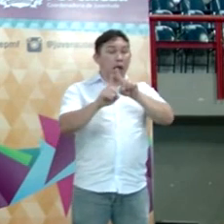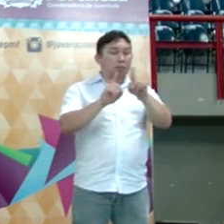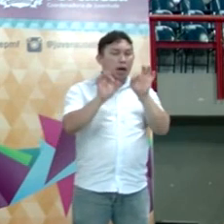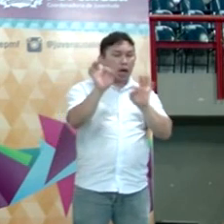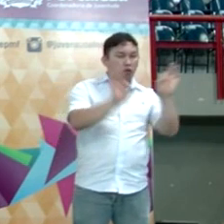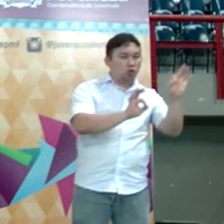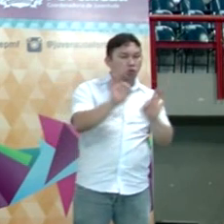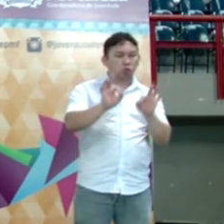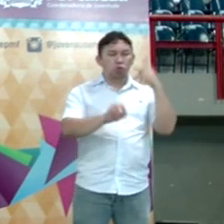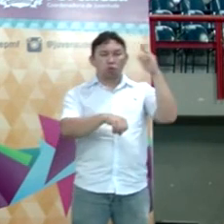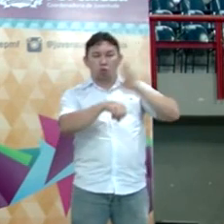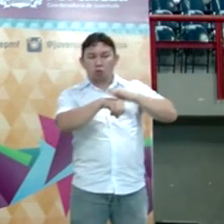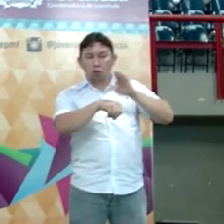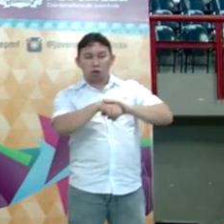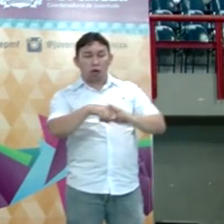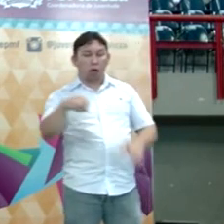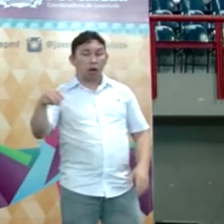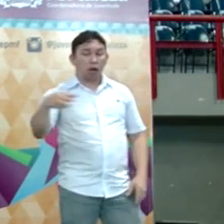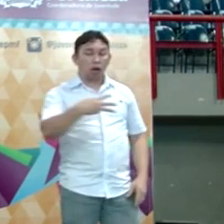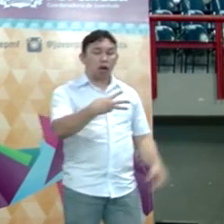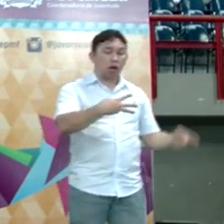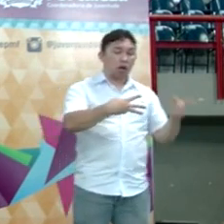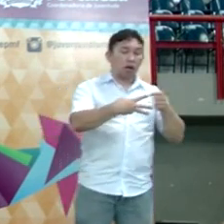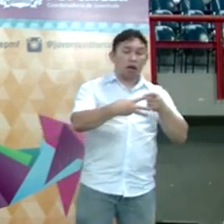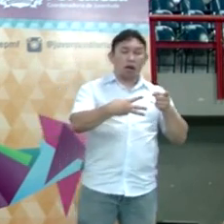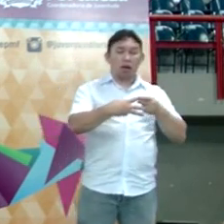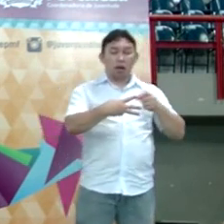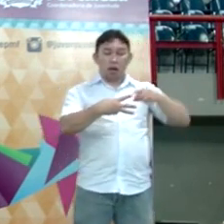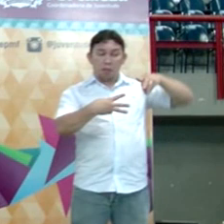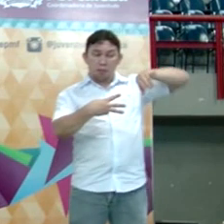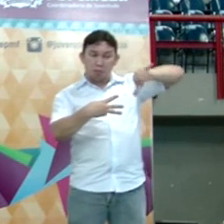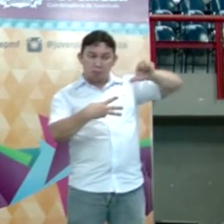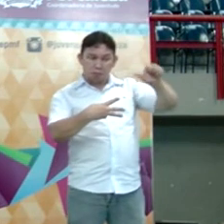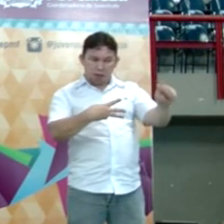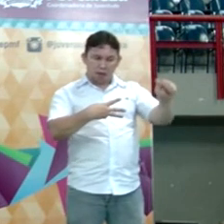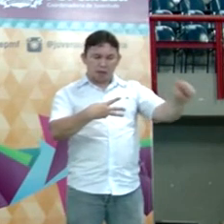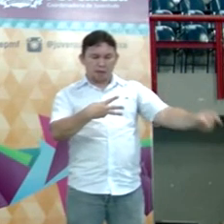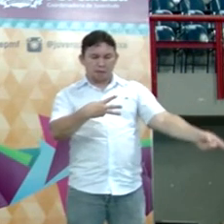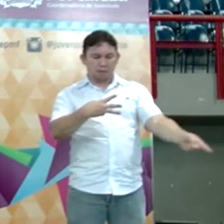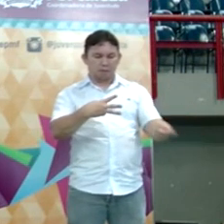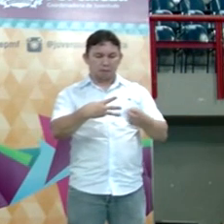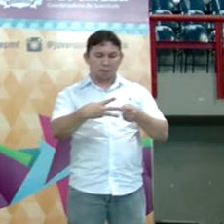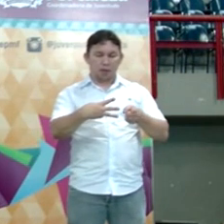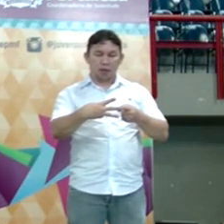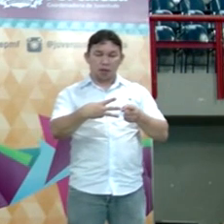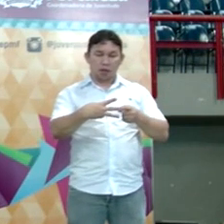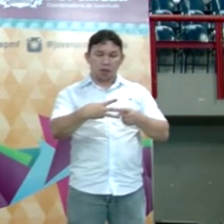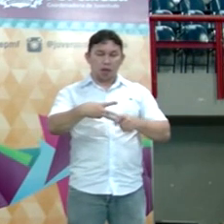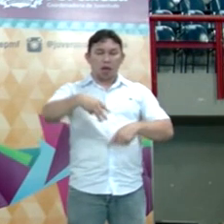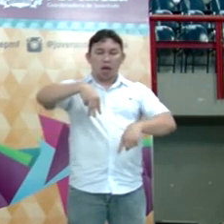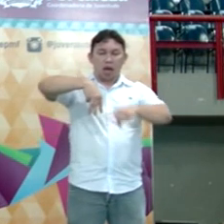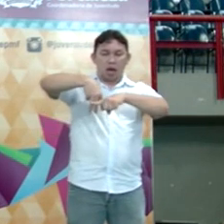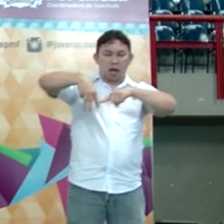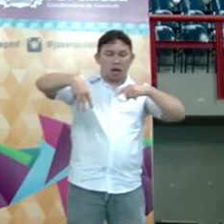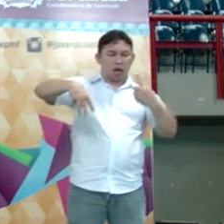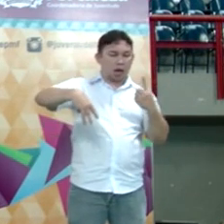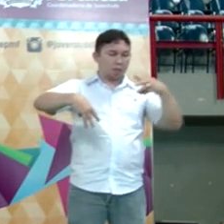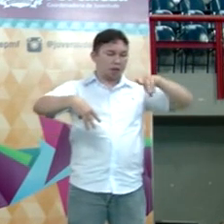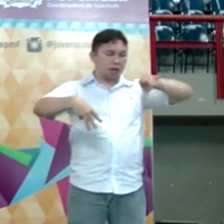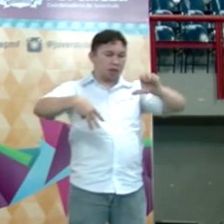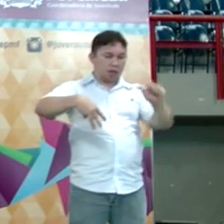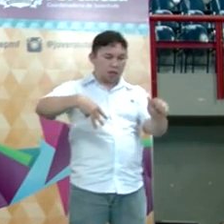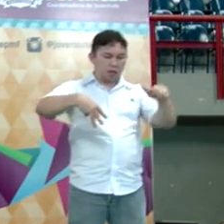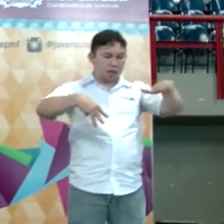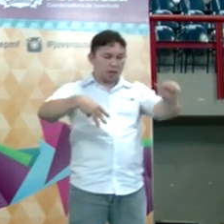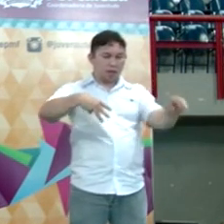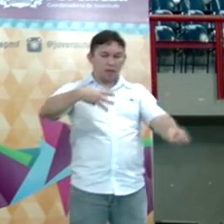ordem como ele está pedindo. Ele pediu para você calcular a média, Pediu para você calcular a mediana e pediu